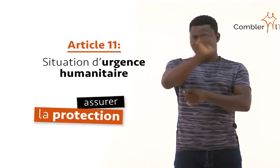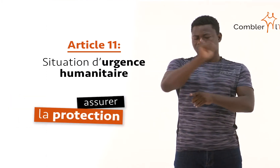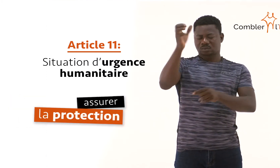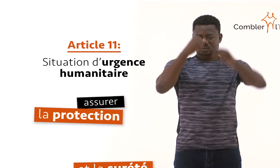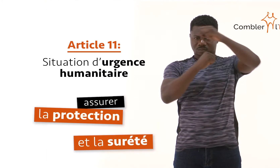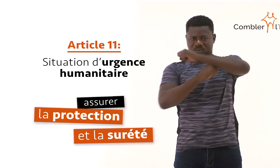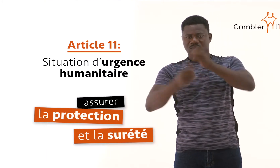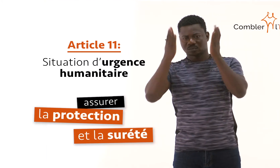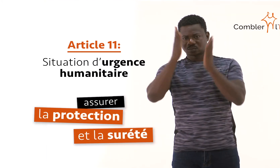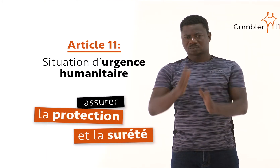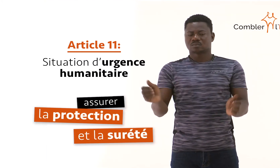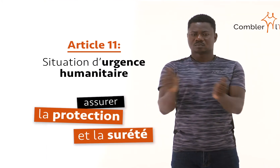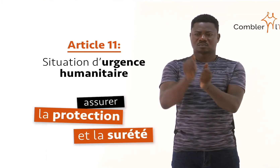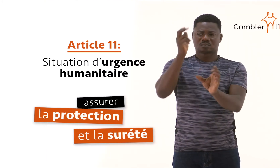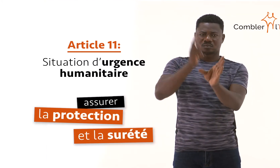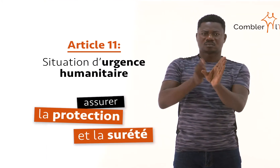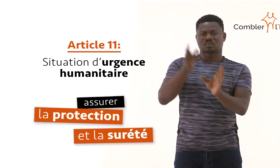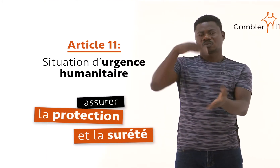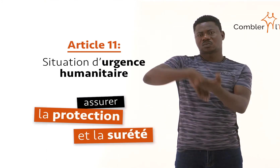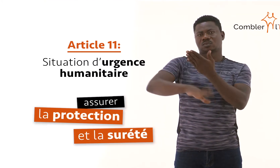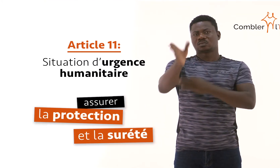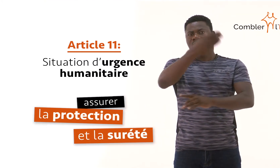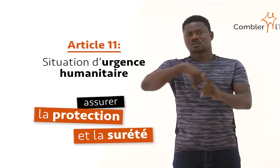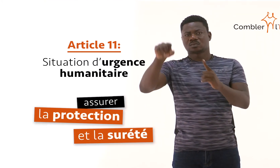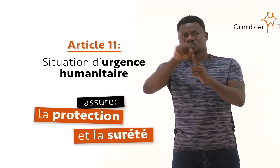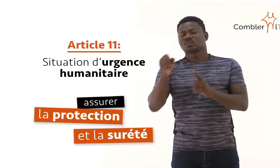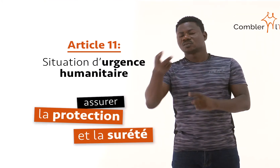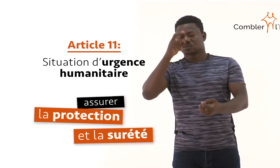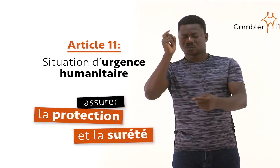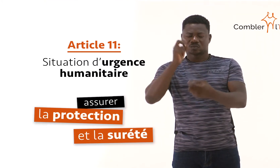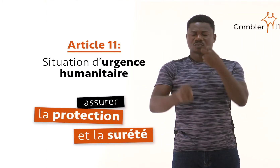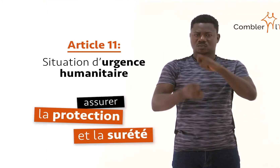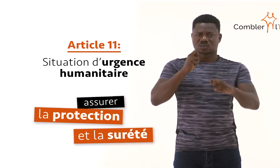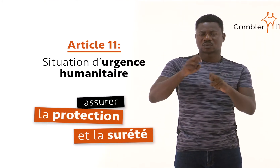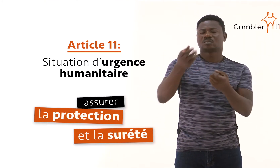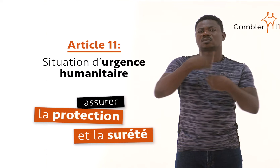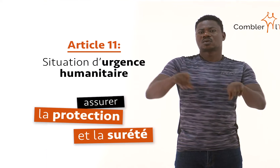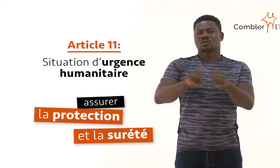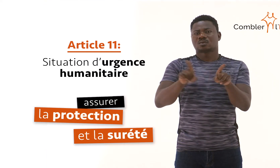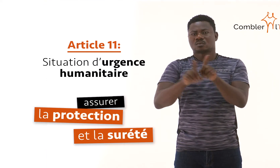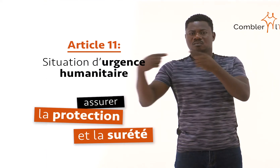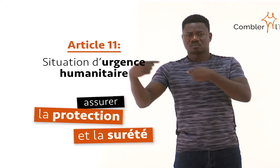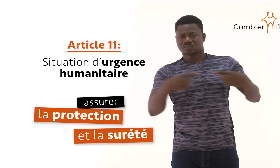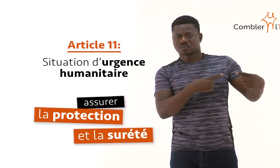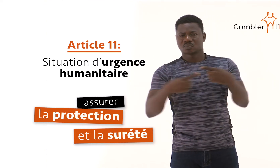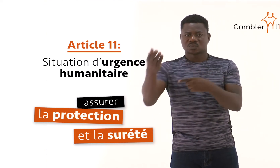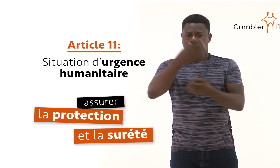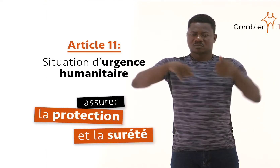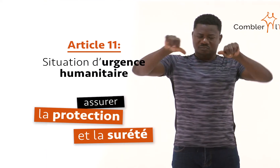et la sûreté des personnes avec un handicap dans les situations de risque, y compris les conflits armés, les crises